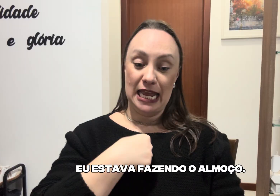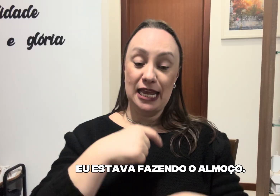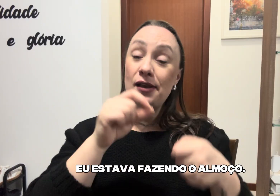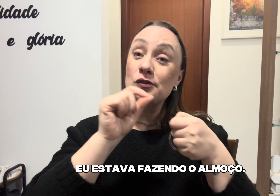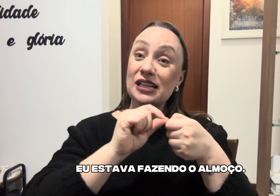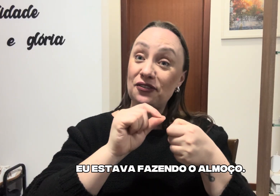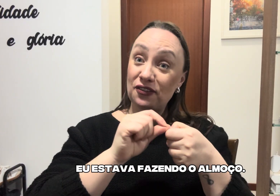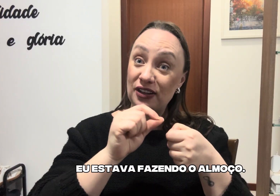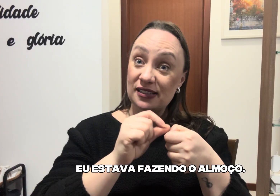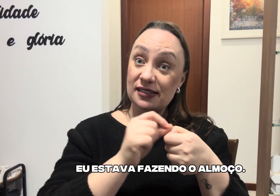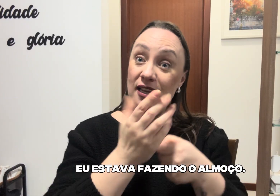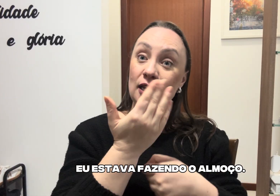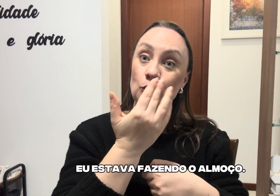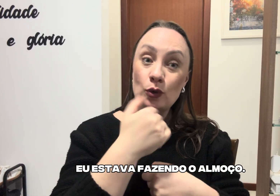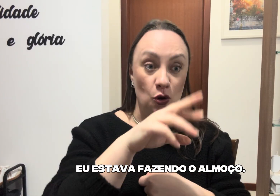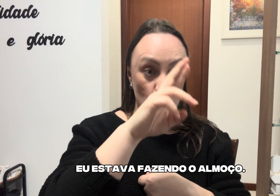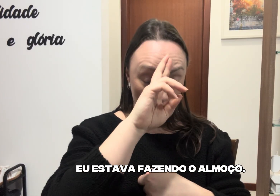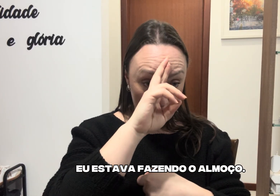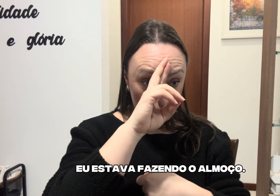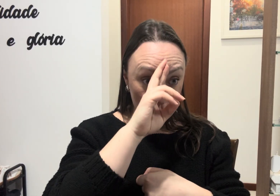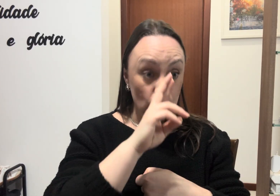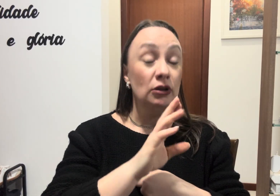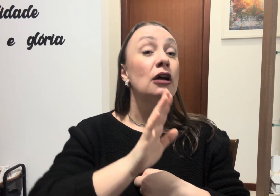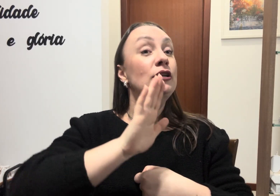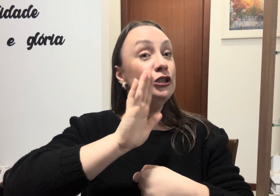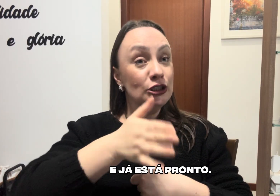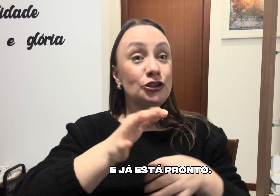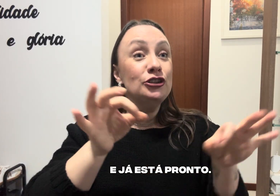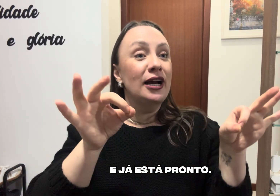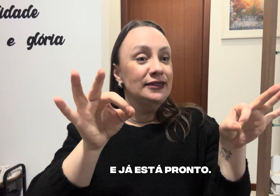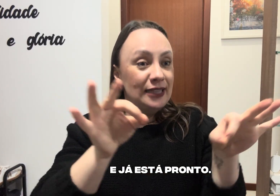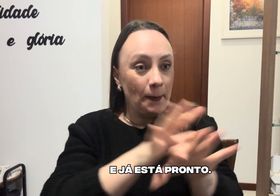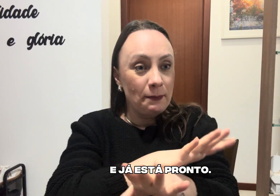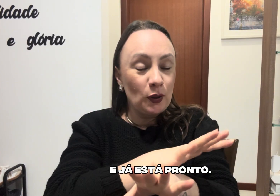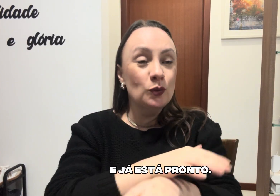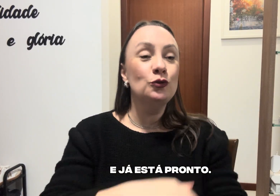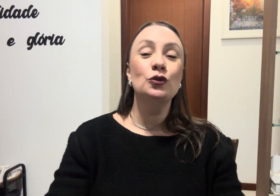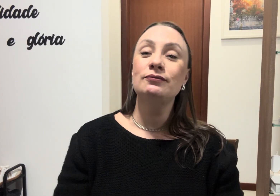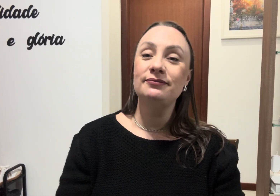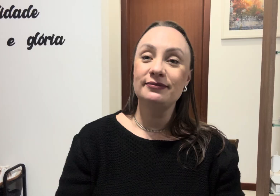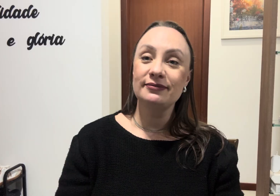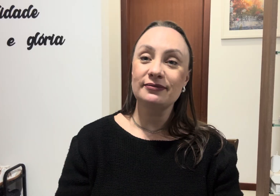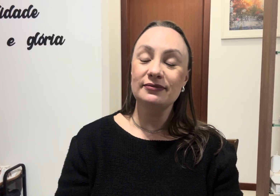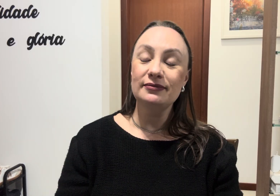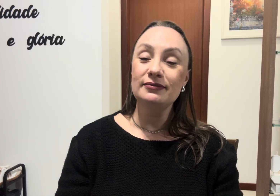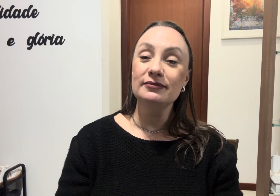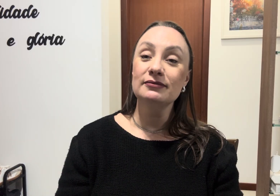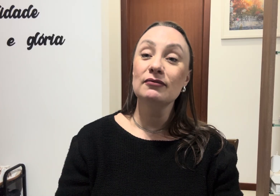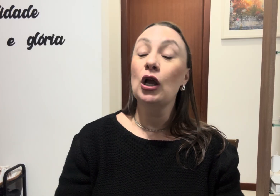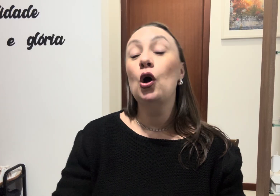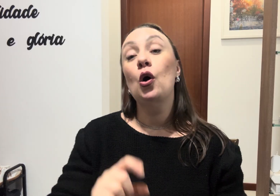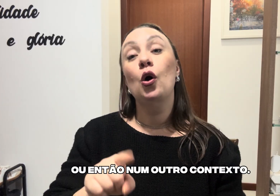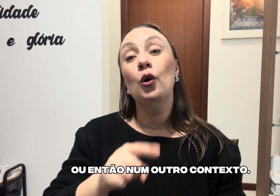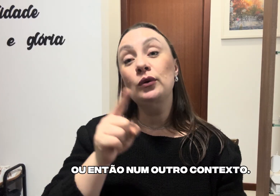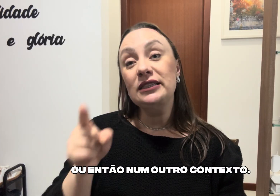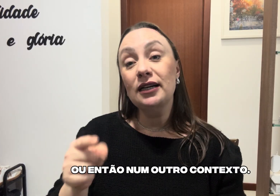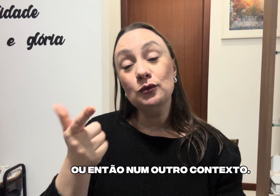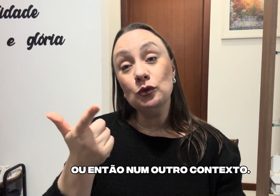eu estava fazendo o almoço e já está pronto. Ou então, num